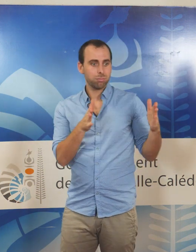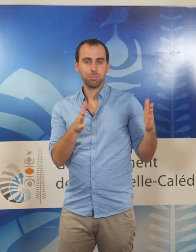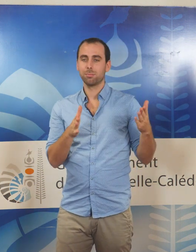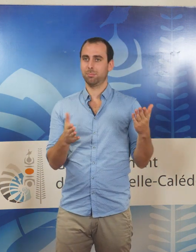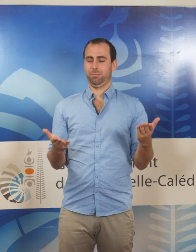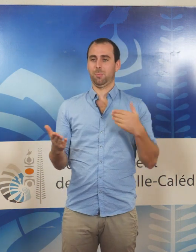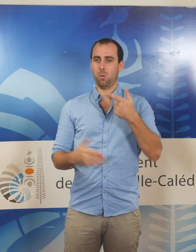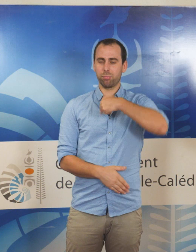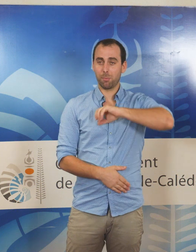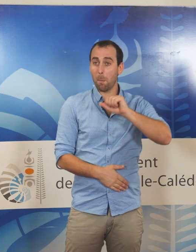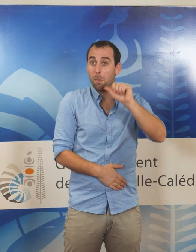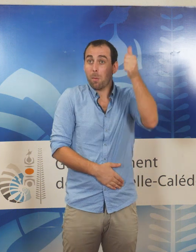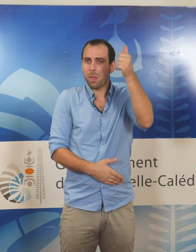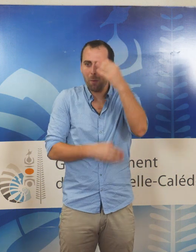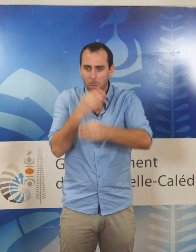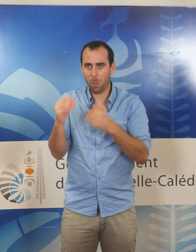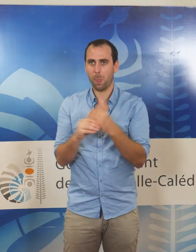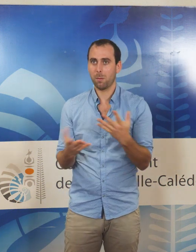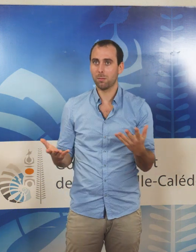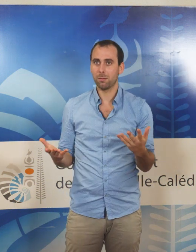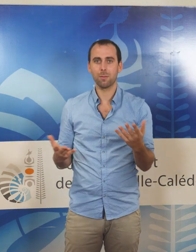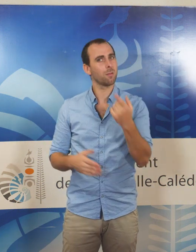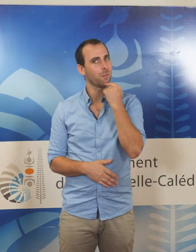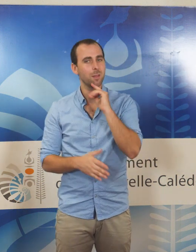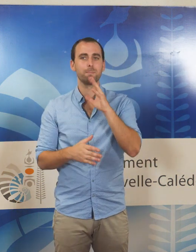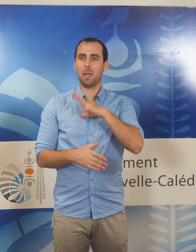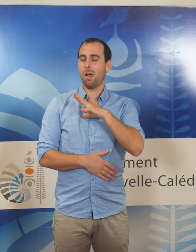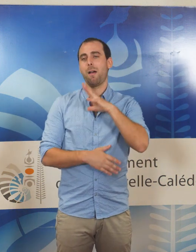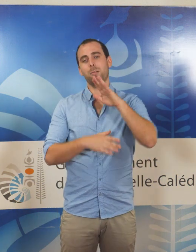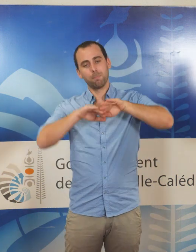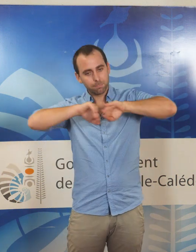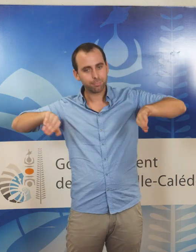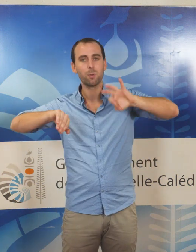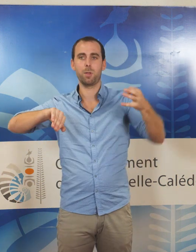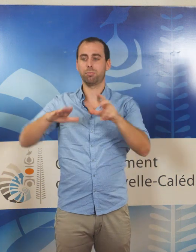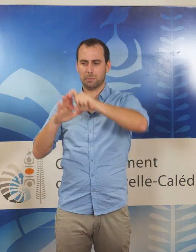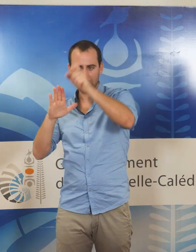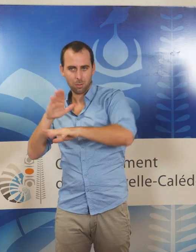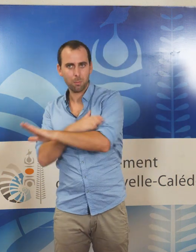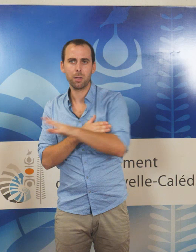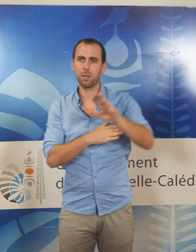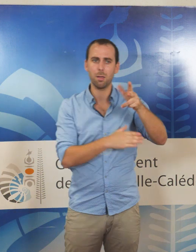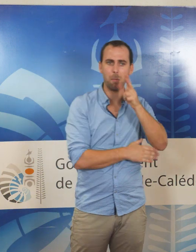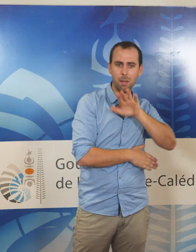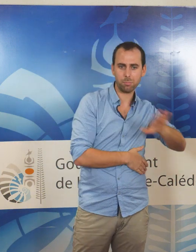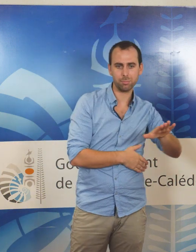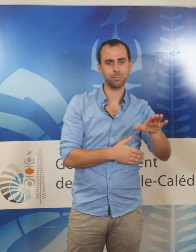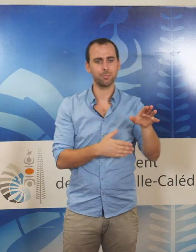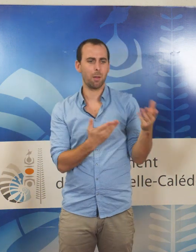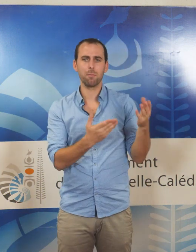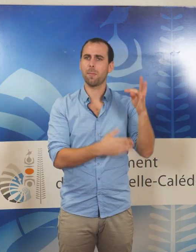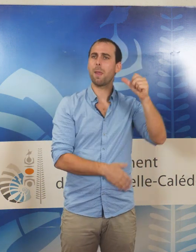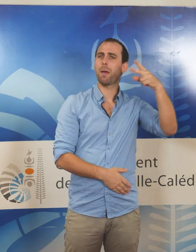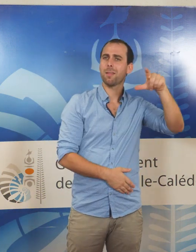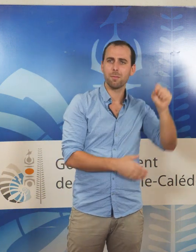faire, je vous le concède. La frontière entre ce qui est qualifié de restaurant et ce qui est qualifié de bar qui sert des tapas et qui peut